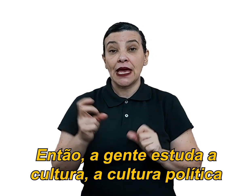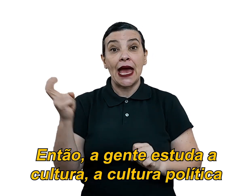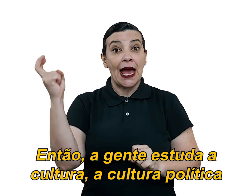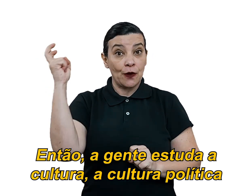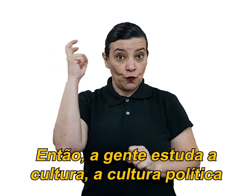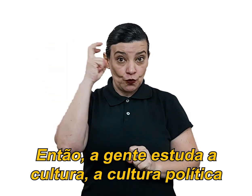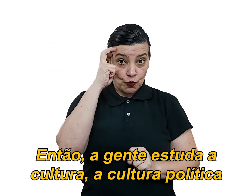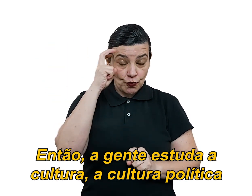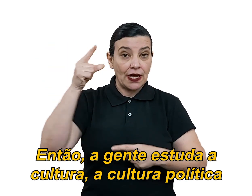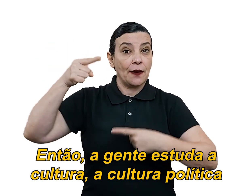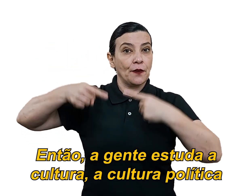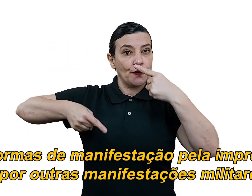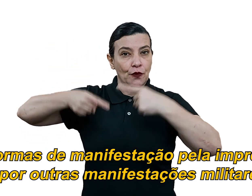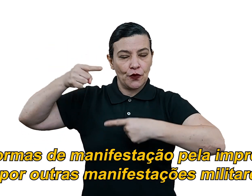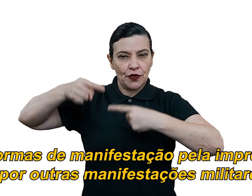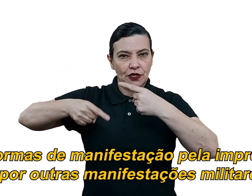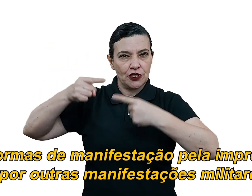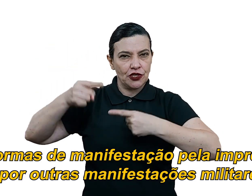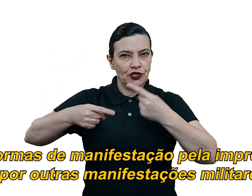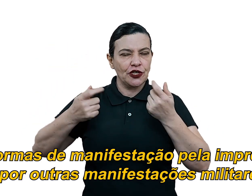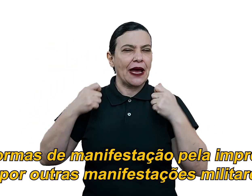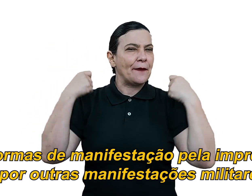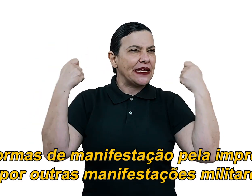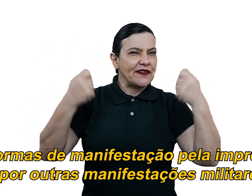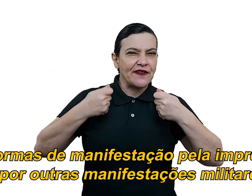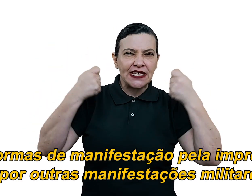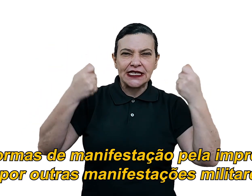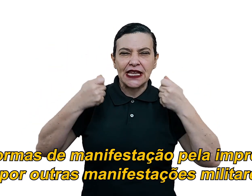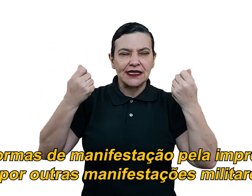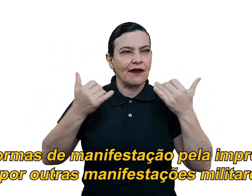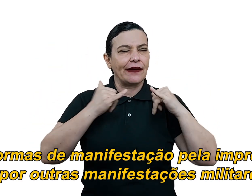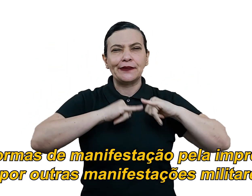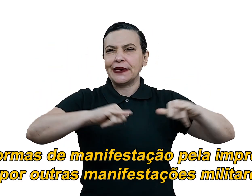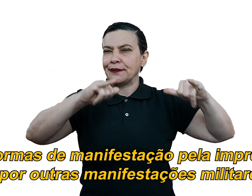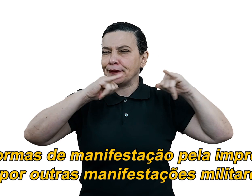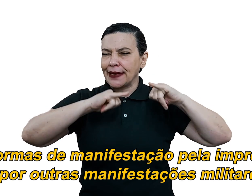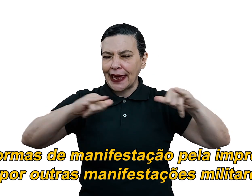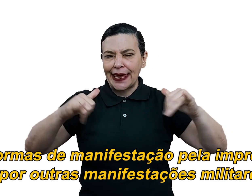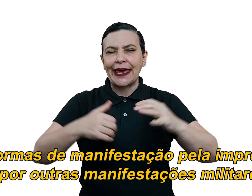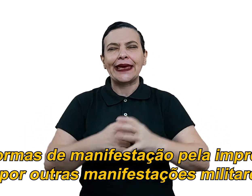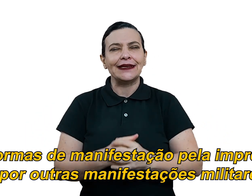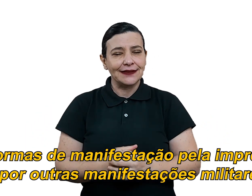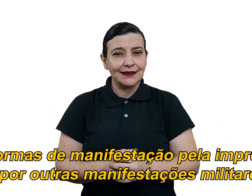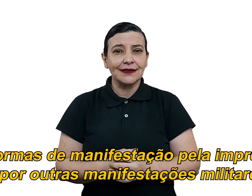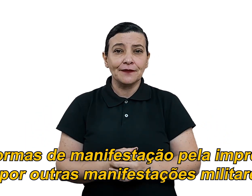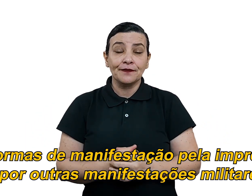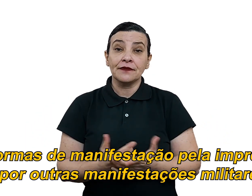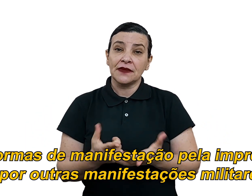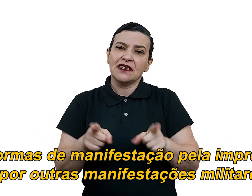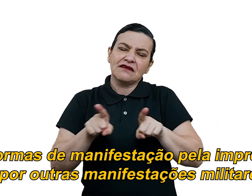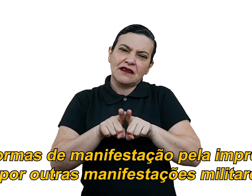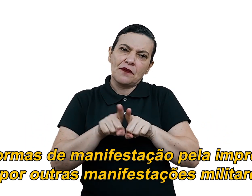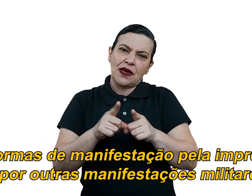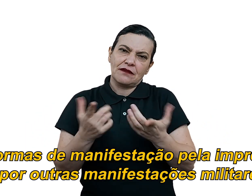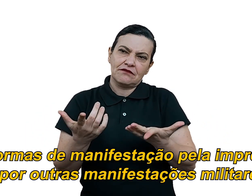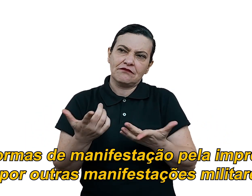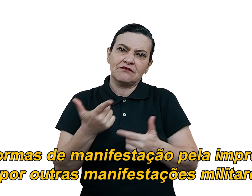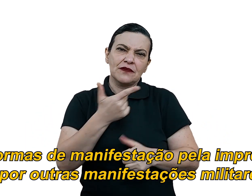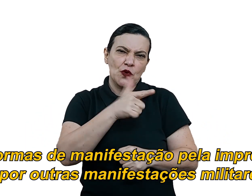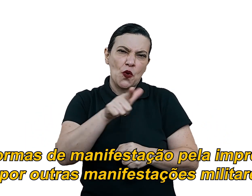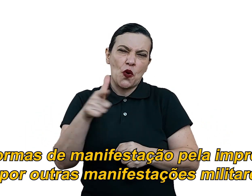a cultura política, as formas de manifestação pela imprensa e por